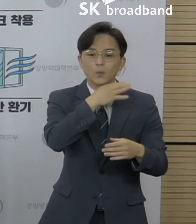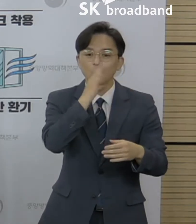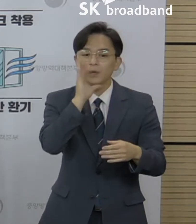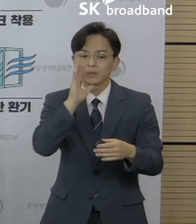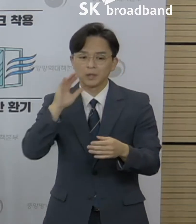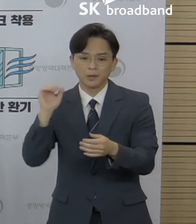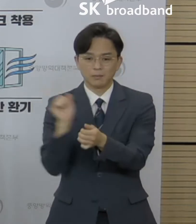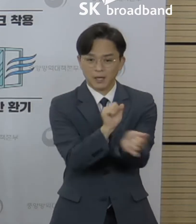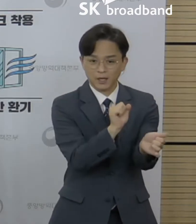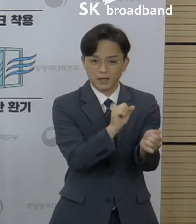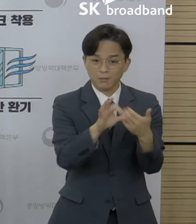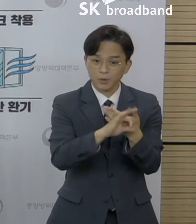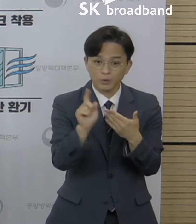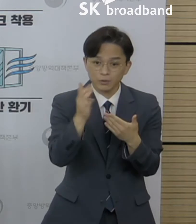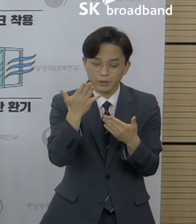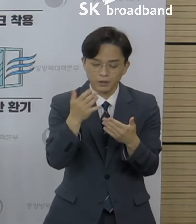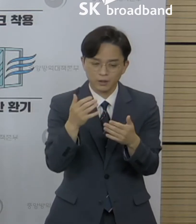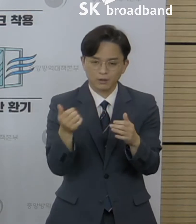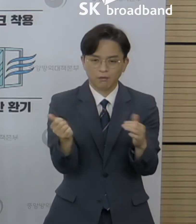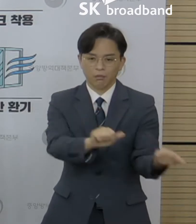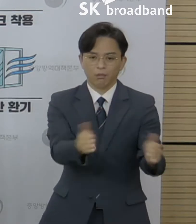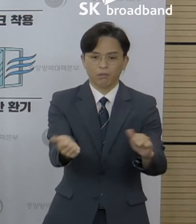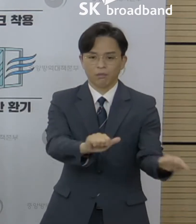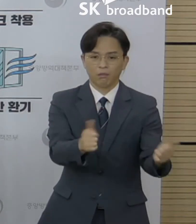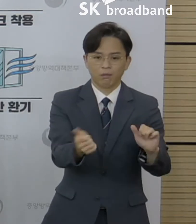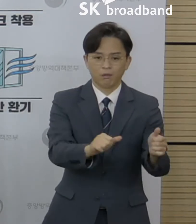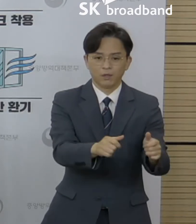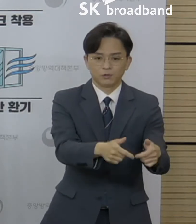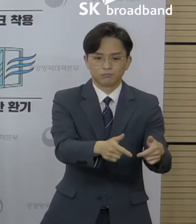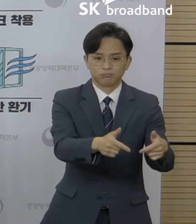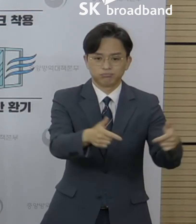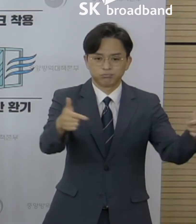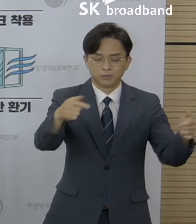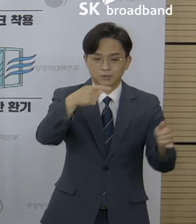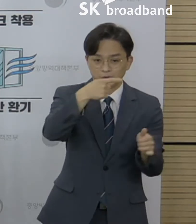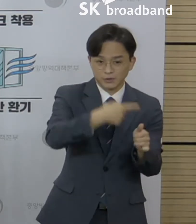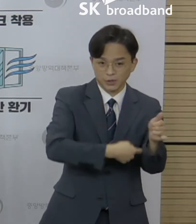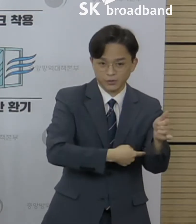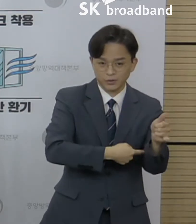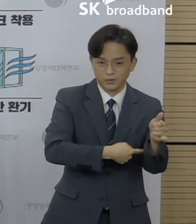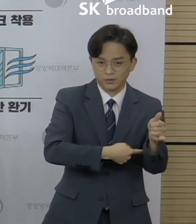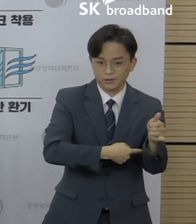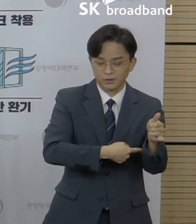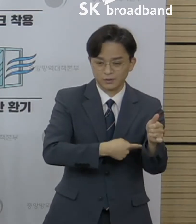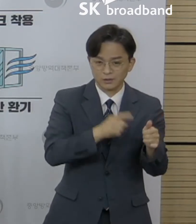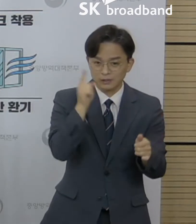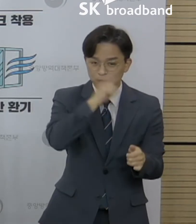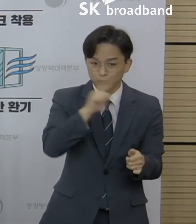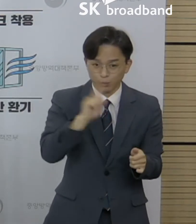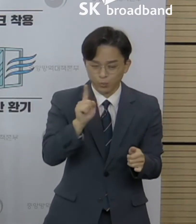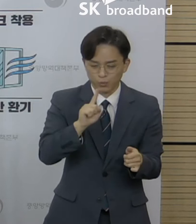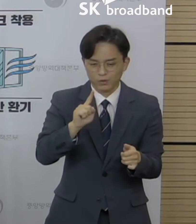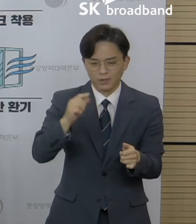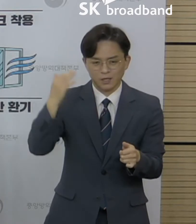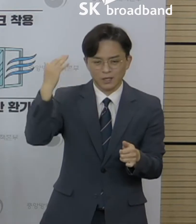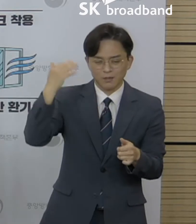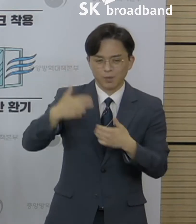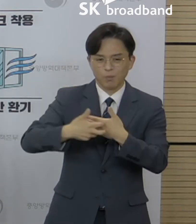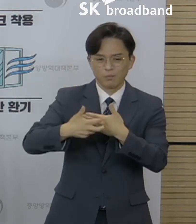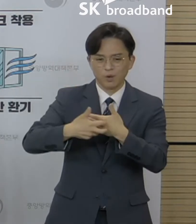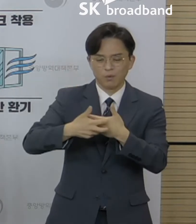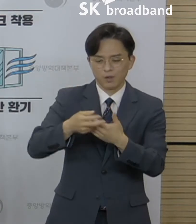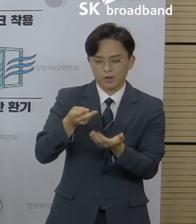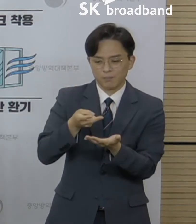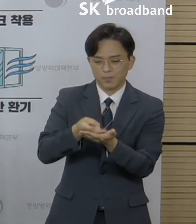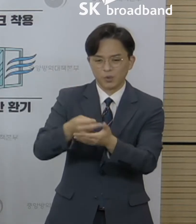다시 증가시킨다면 그때에는 우리의 의료체계 역량도 위협할 수 있습니다.